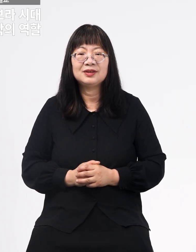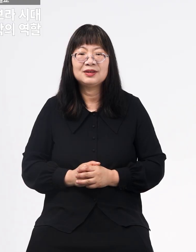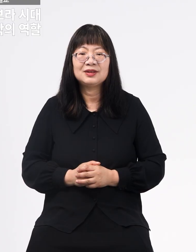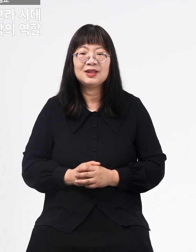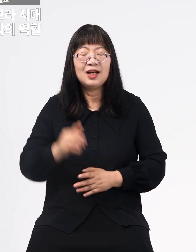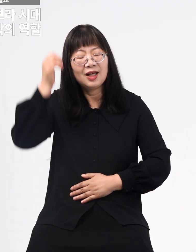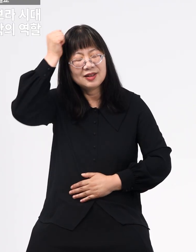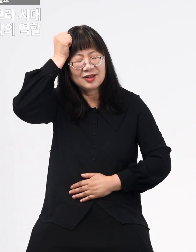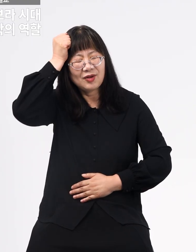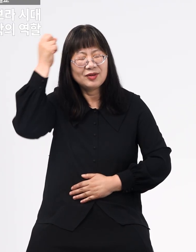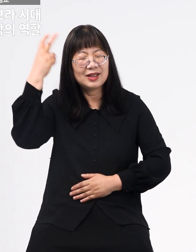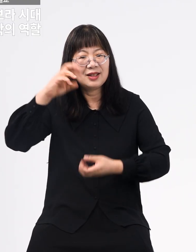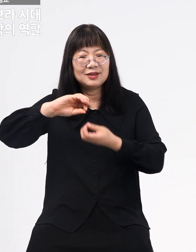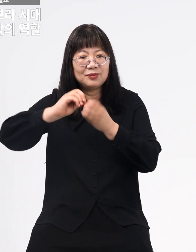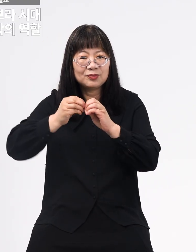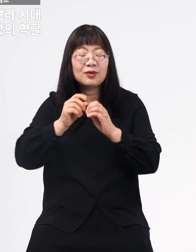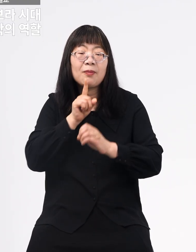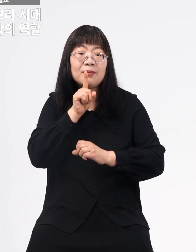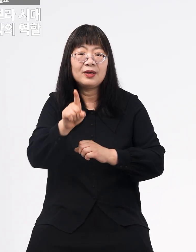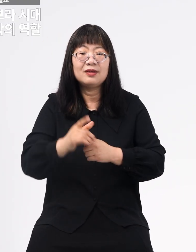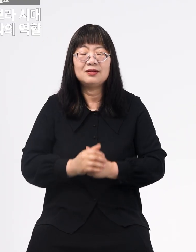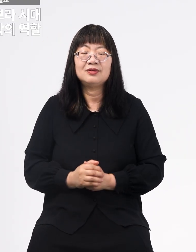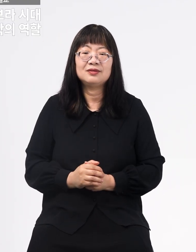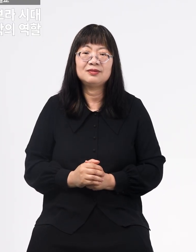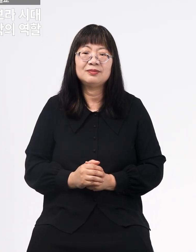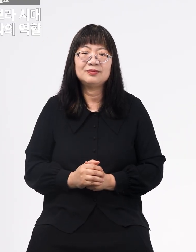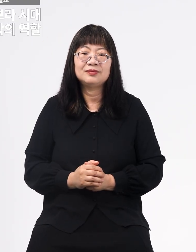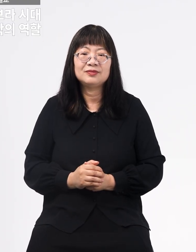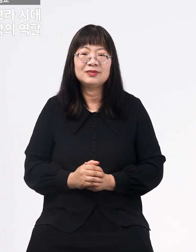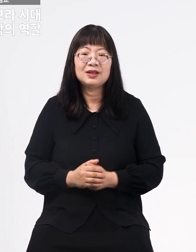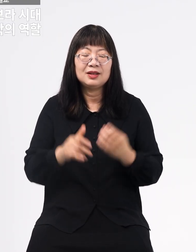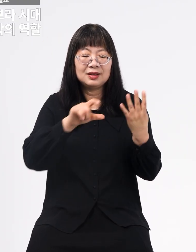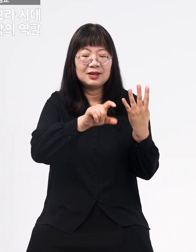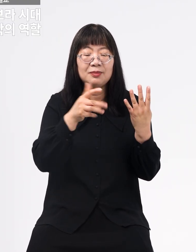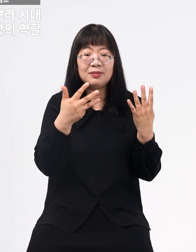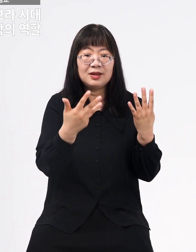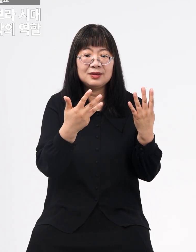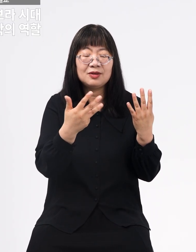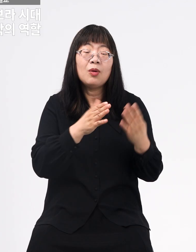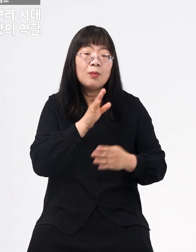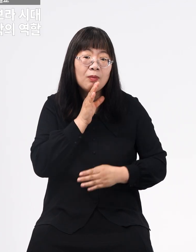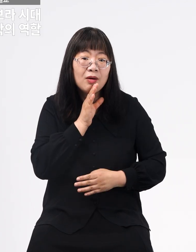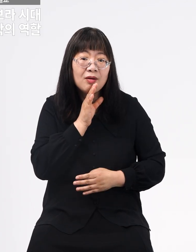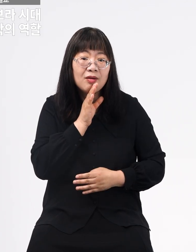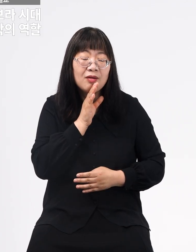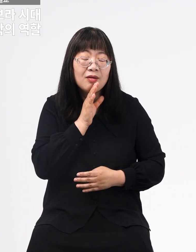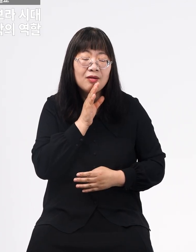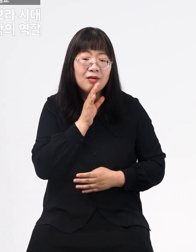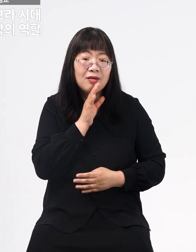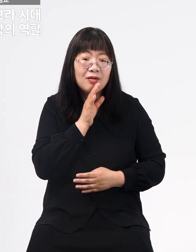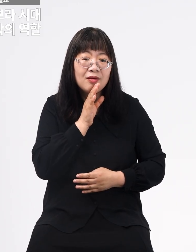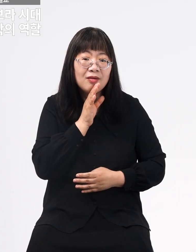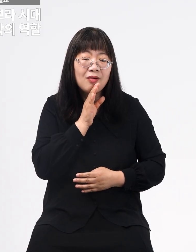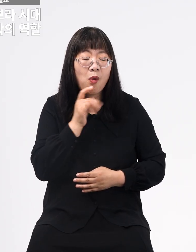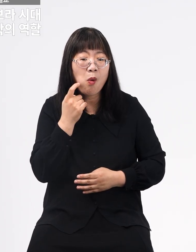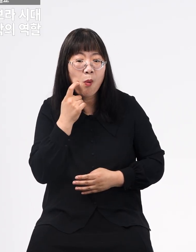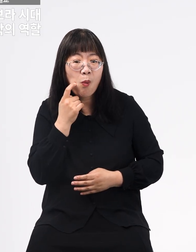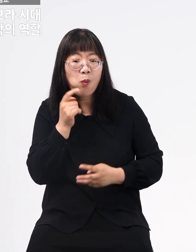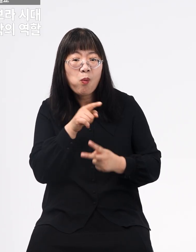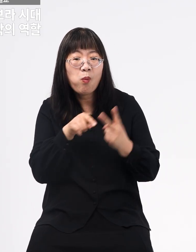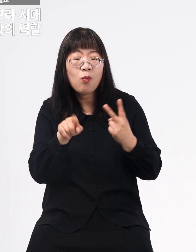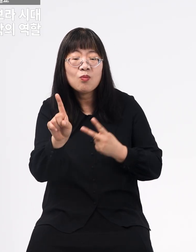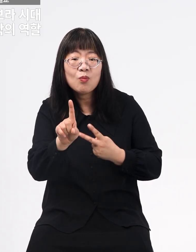기억의 재구성이라고 얘기합니다. 4장 8절도 팩트입니까? 아닙니까? 4장